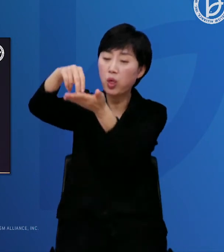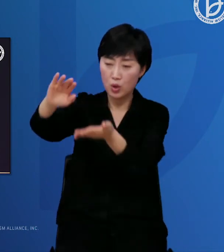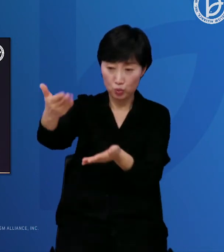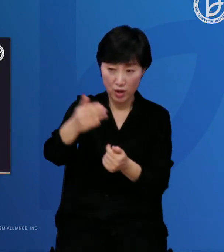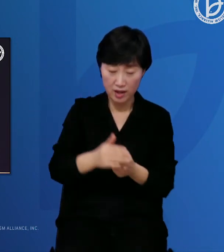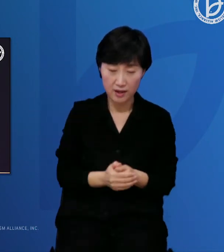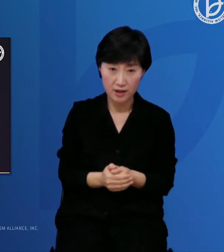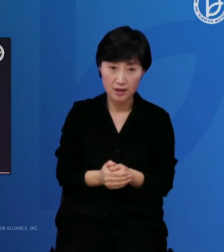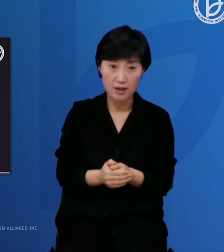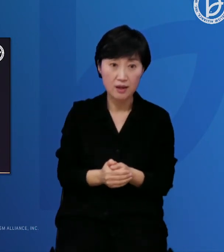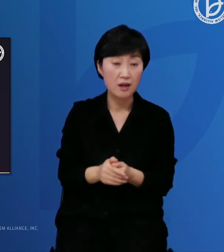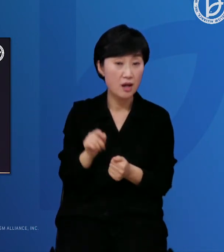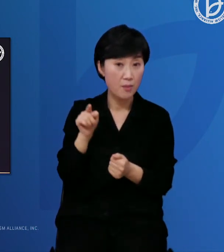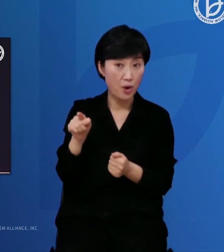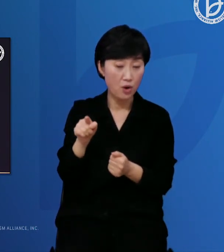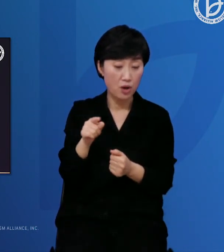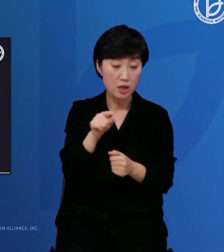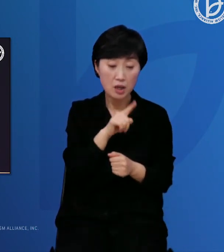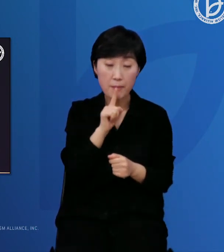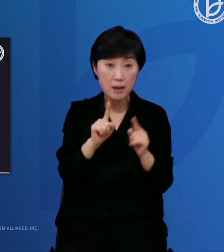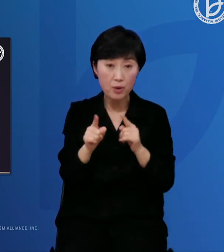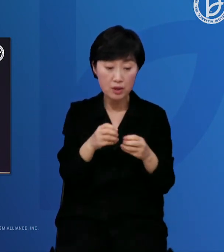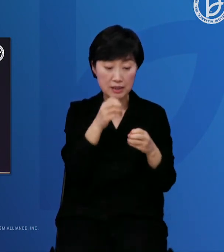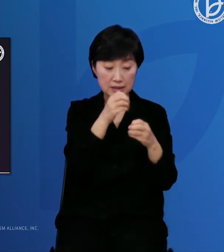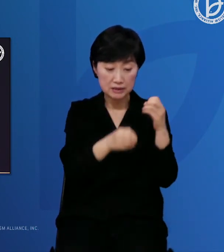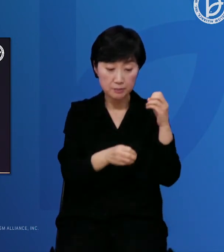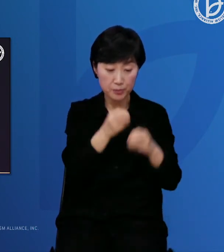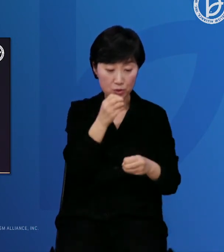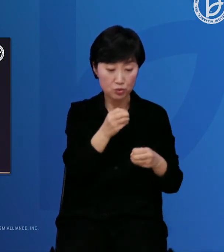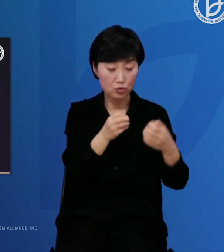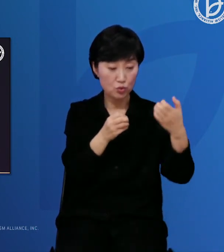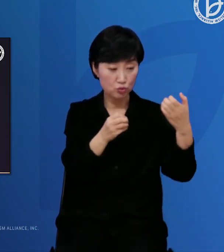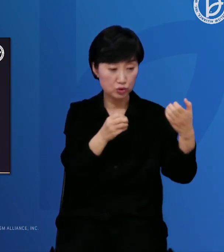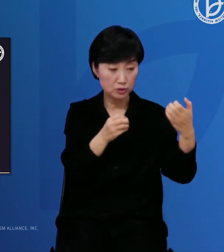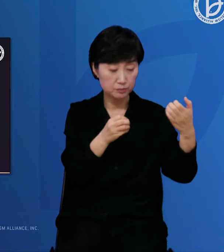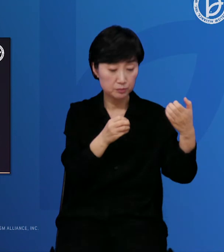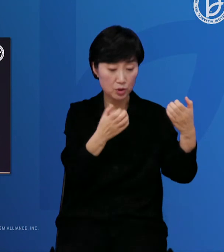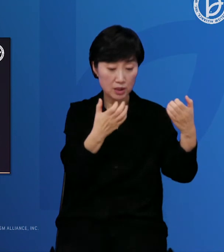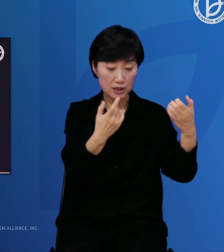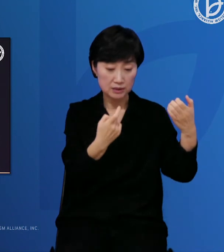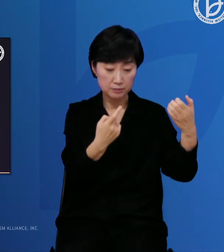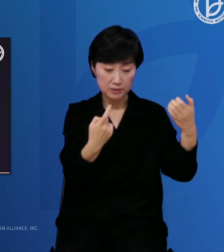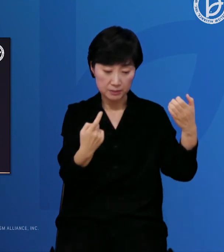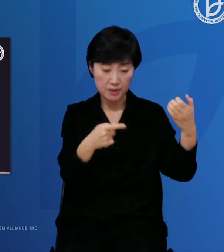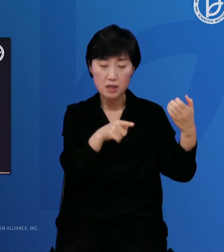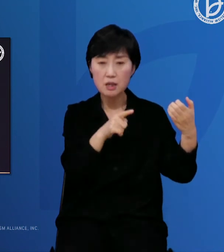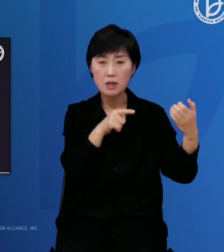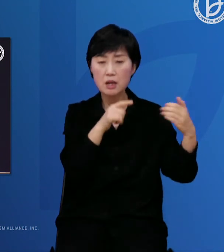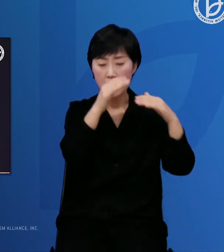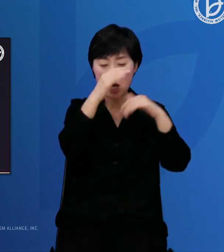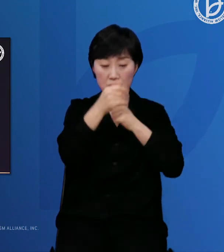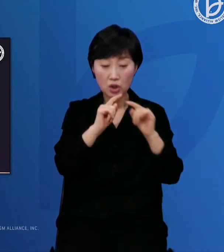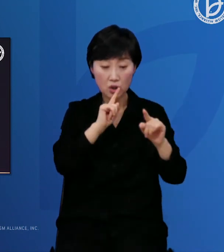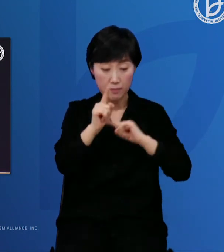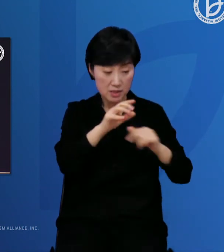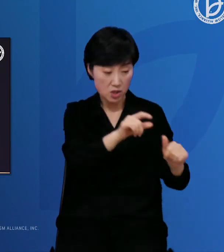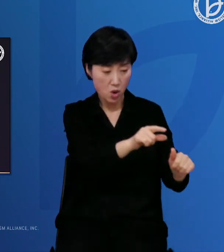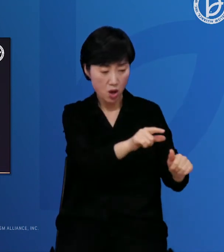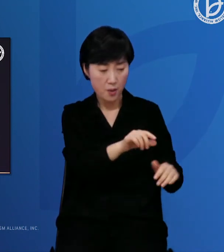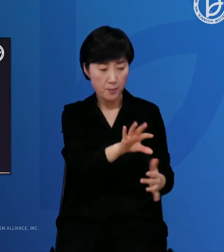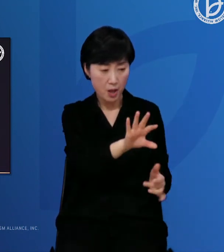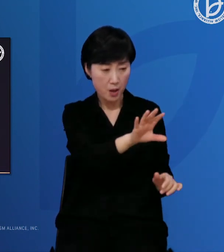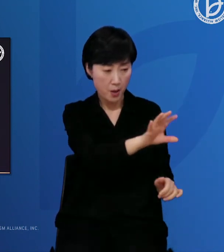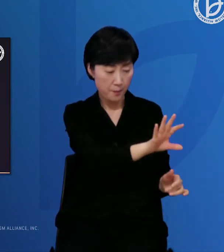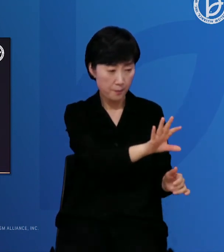시편 91편 11절 12절을 사단이 딱 인용했다니까요. We see that Satan then references Psalm